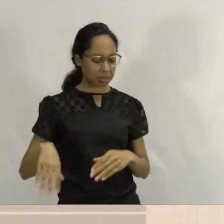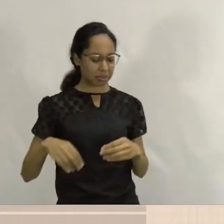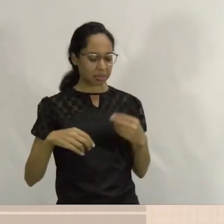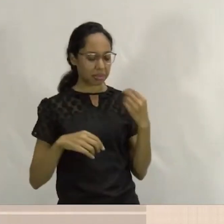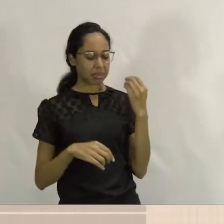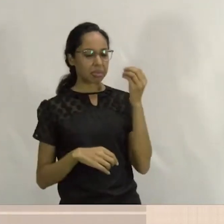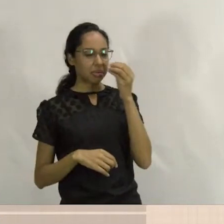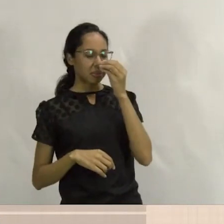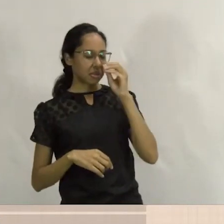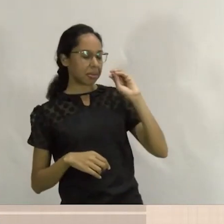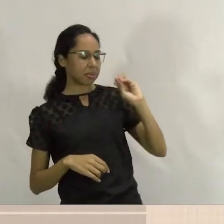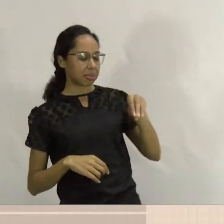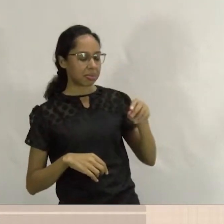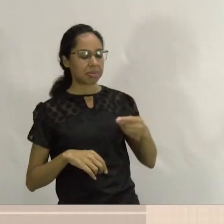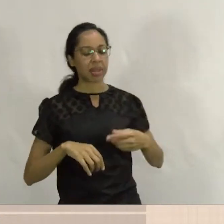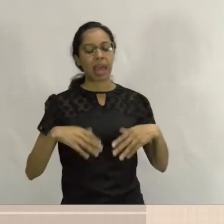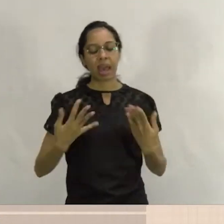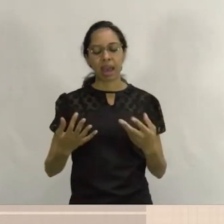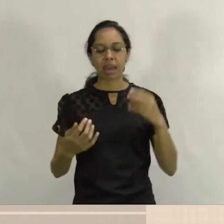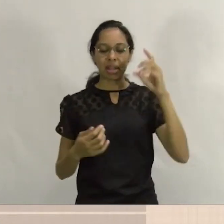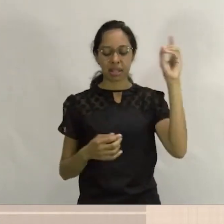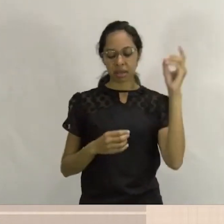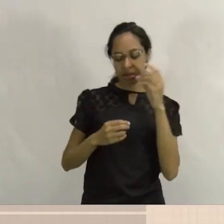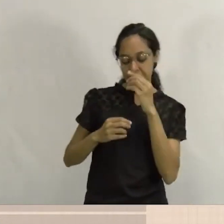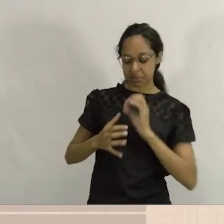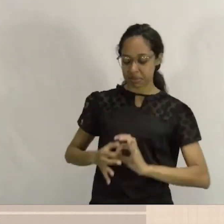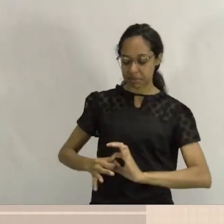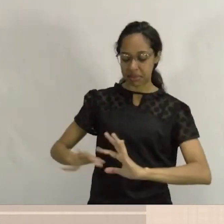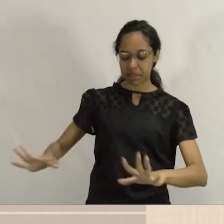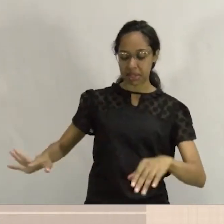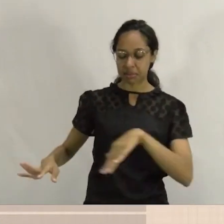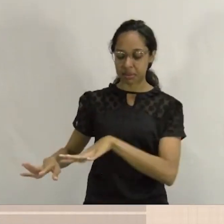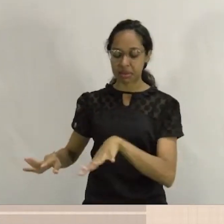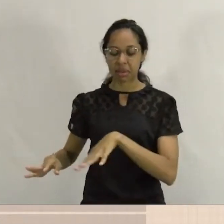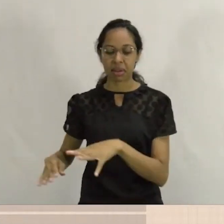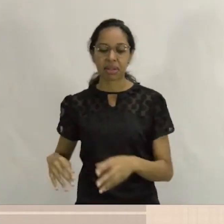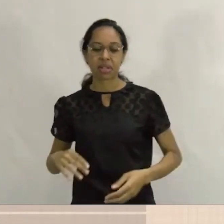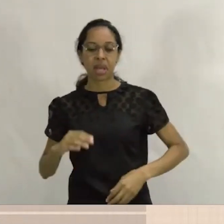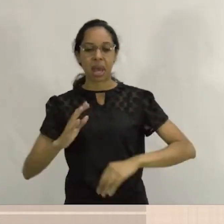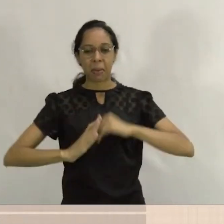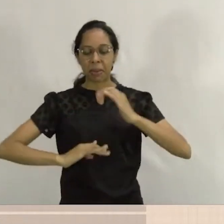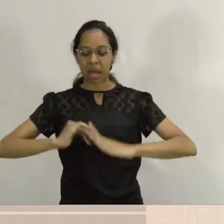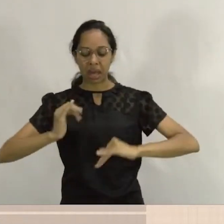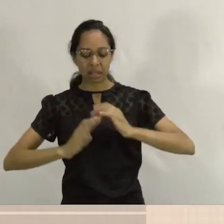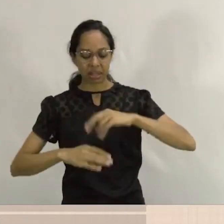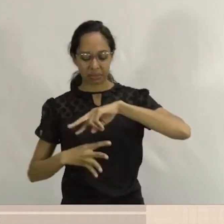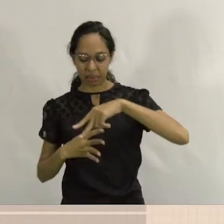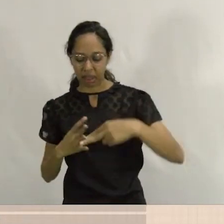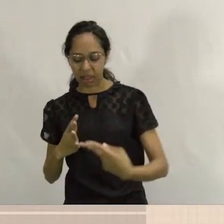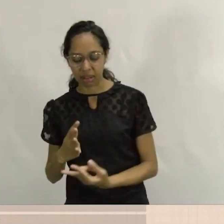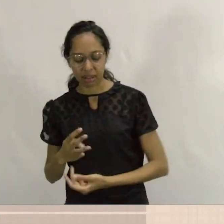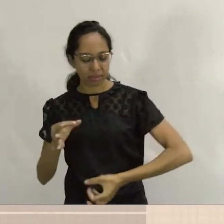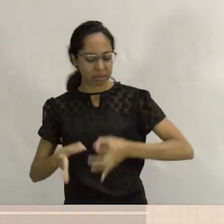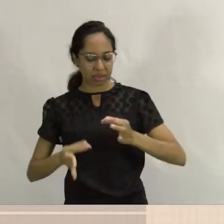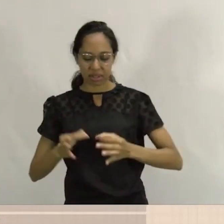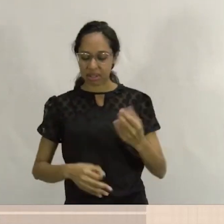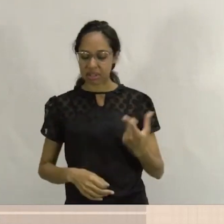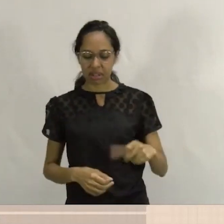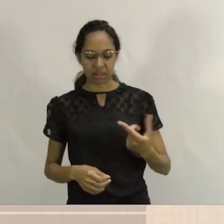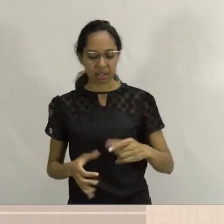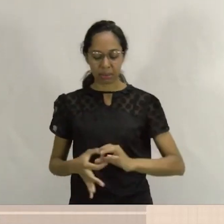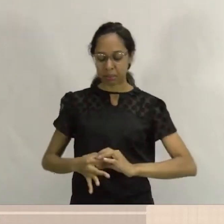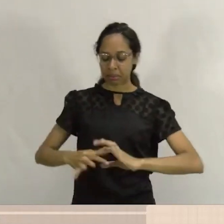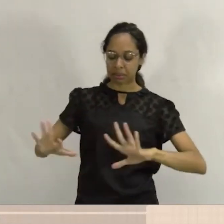reprovável para praticarem coisas inconvenientes, cheios de toda injustiça,